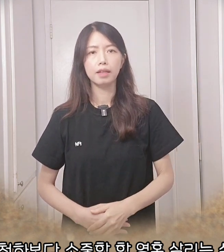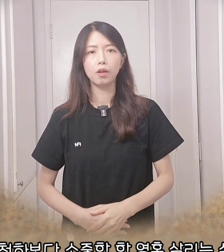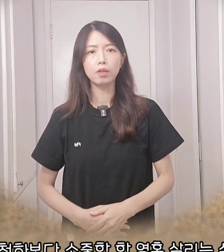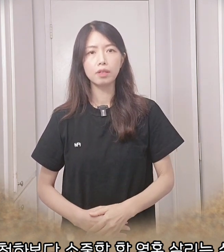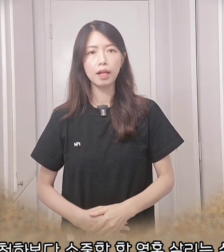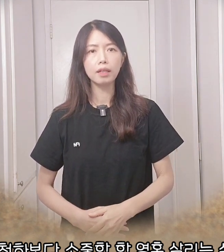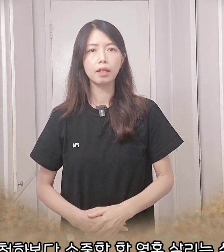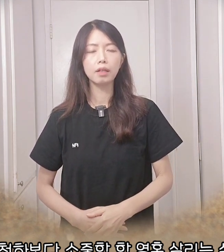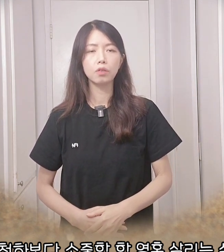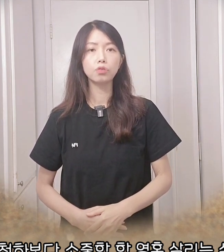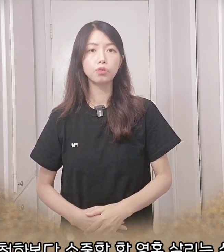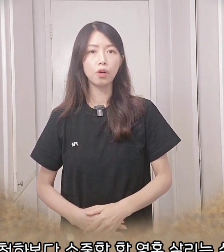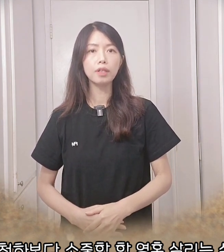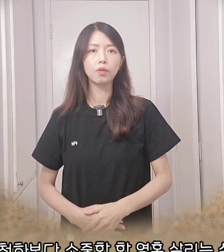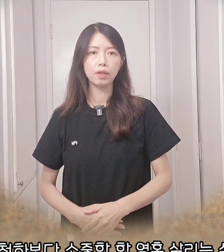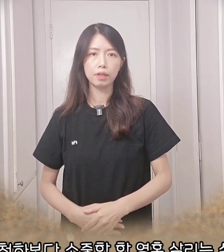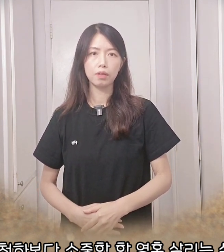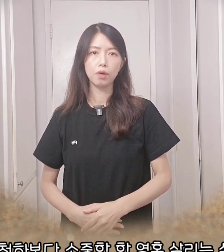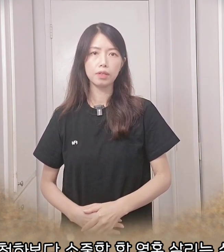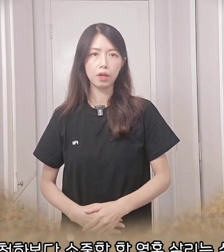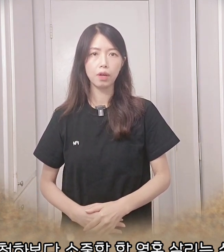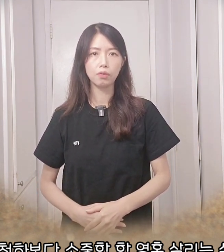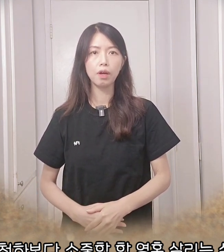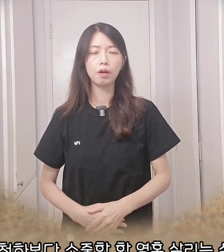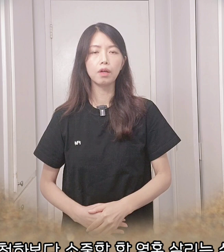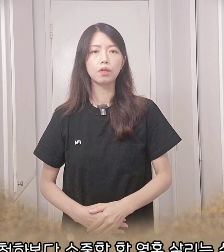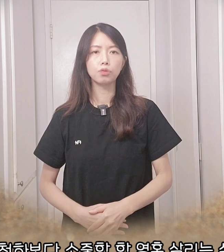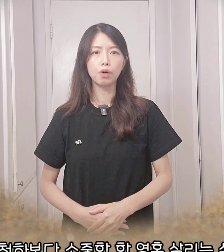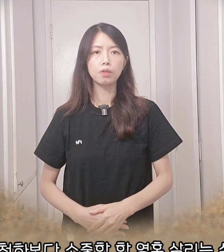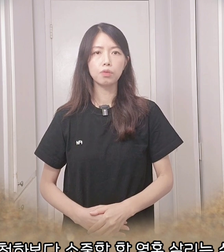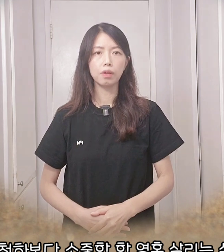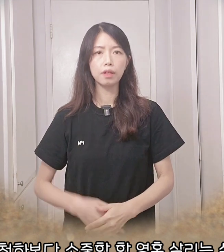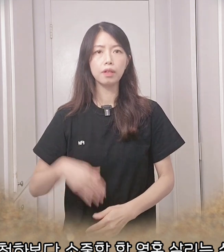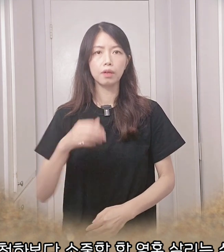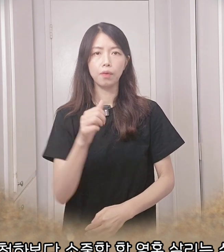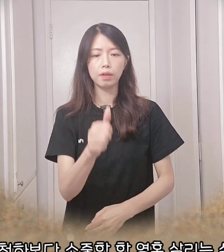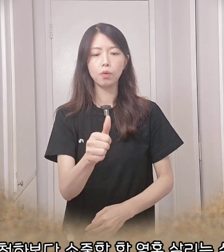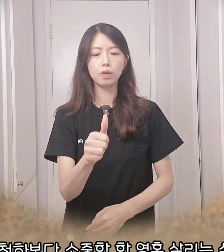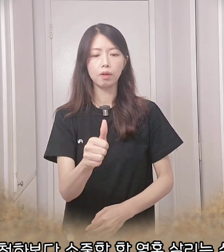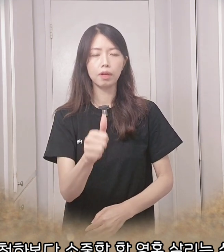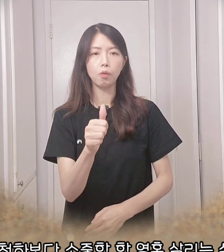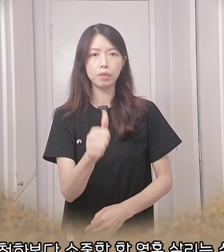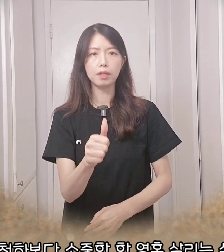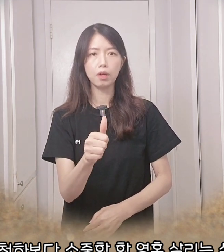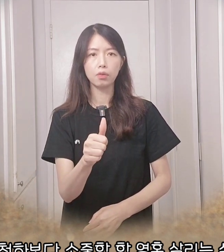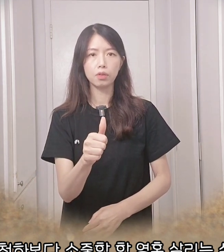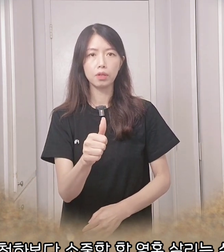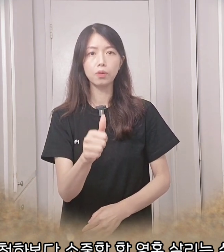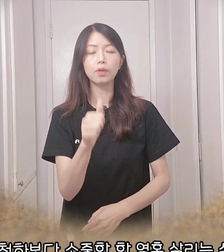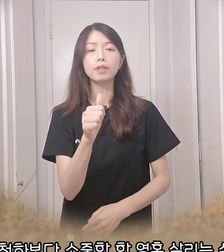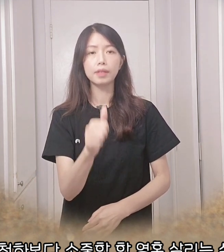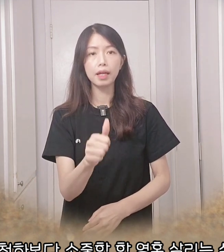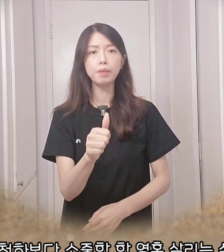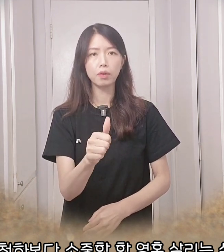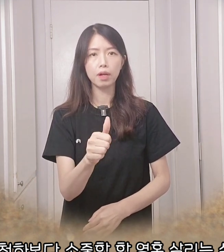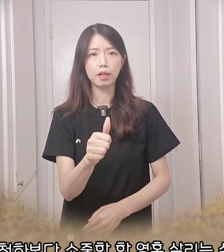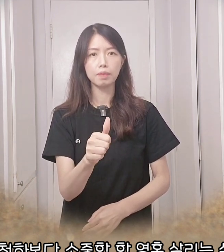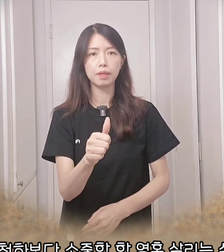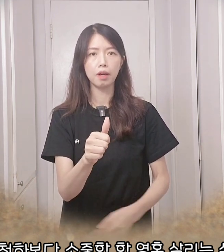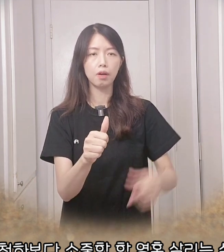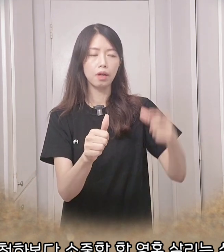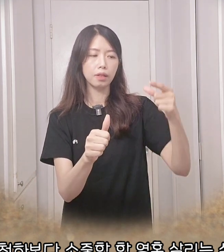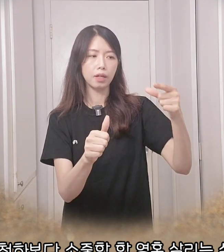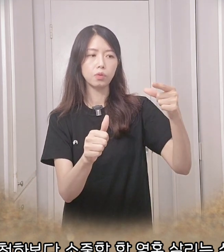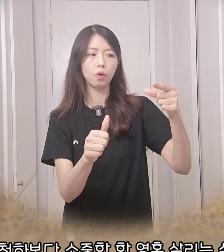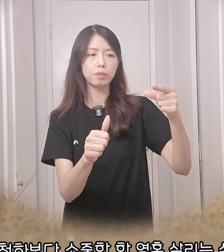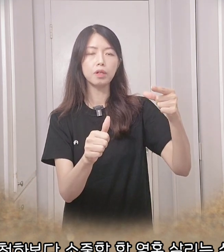살리는, 여기서 살리다는 구원이라고 하는 뜻의 수어를 사용했고요. 구원 수어는 왼손을 이렇게 엄지를 세워주시고 사람이라고 생각하시면